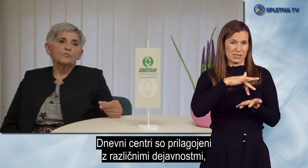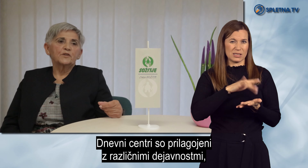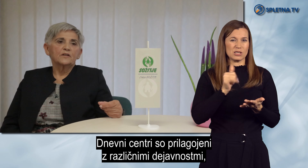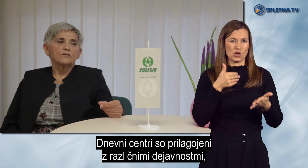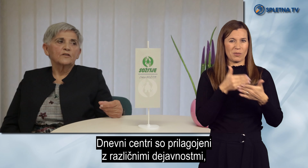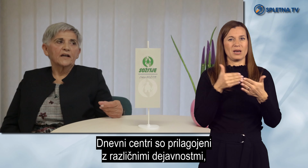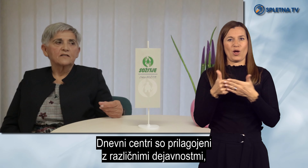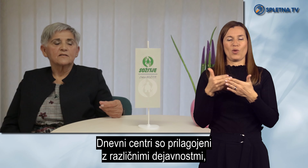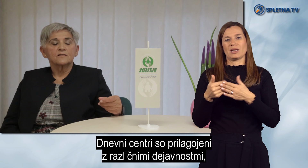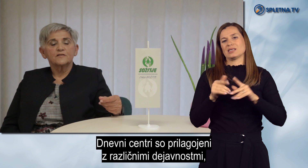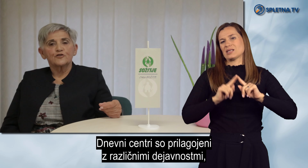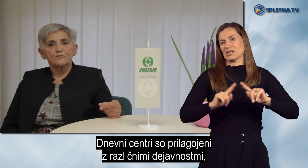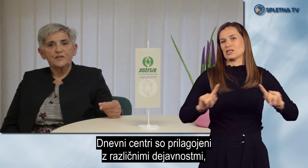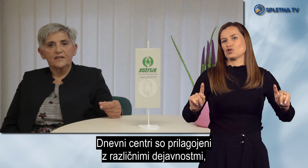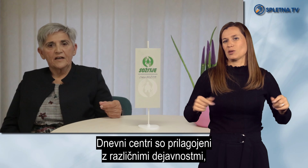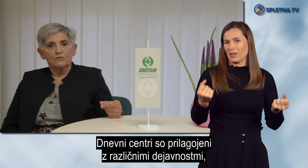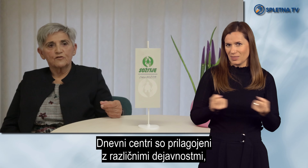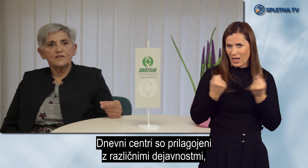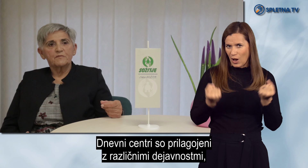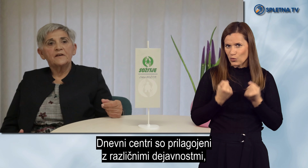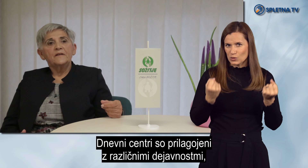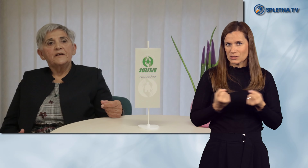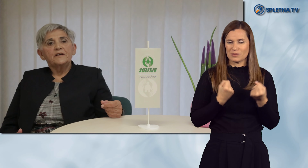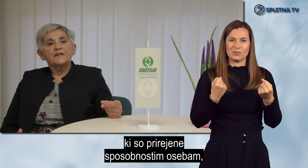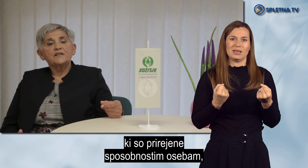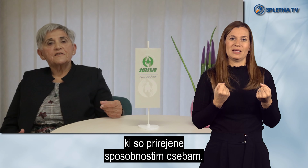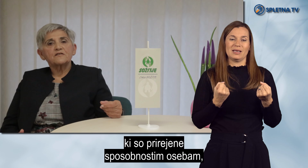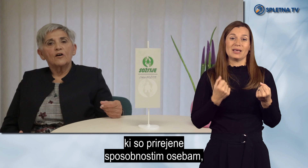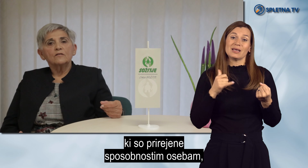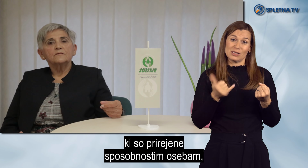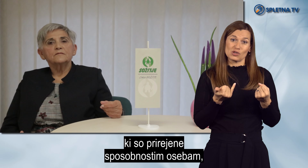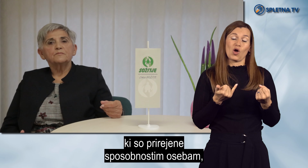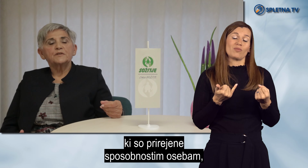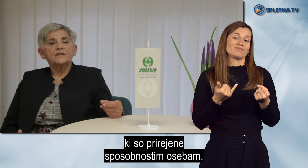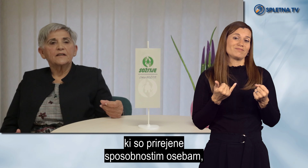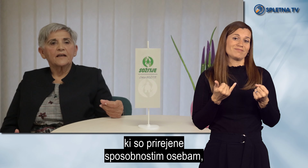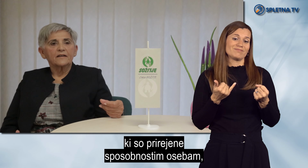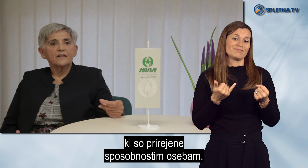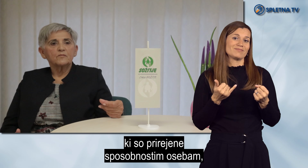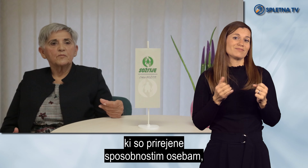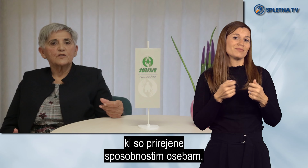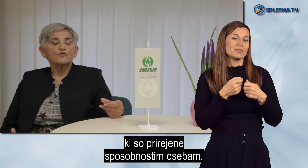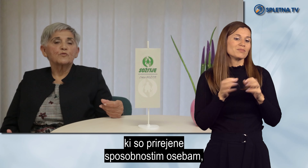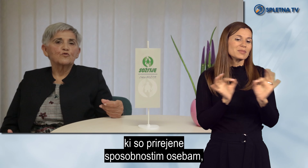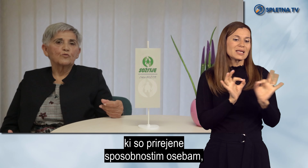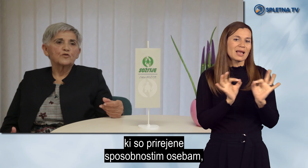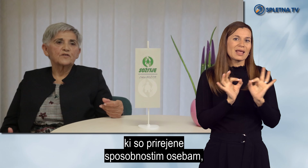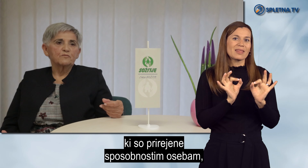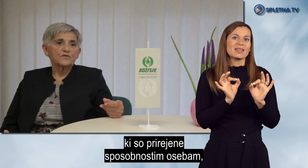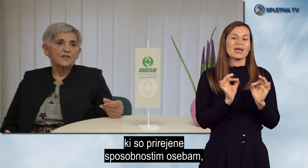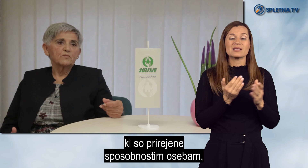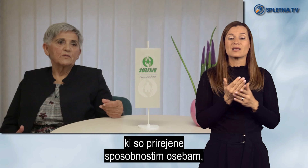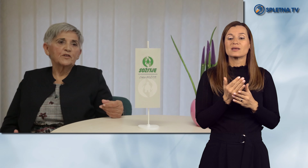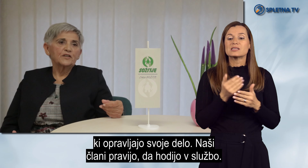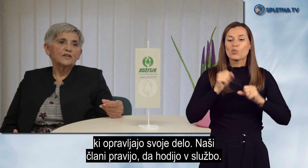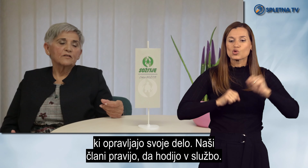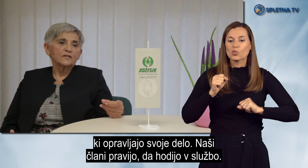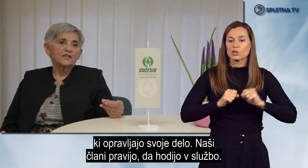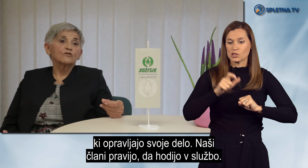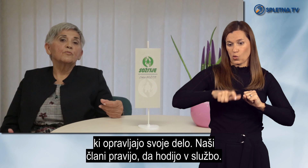centri so prilagojeni z različnimi dejavnostmi, ki so prirejene pač sposobnostnim